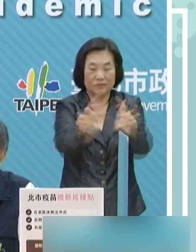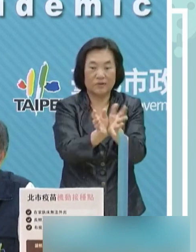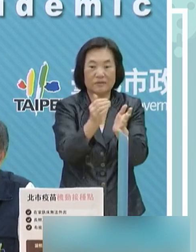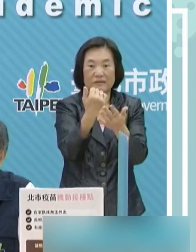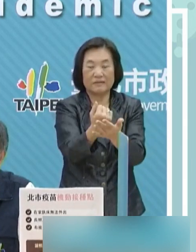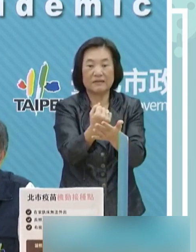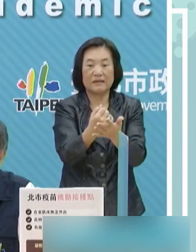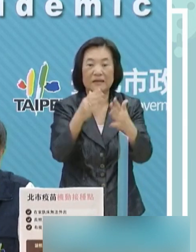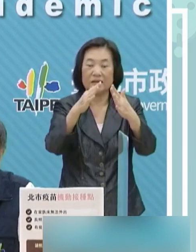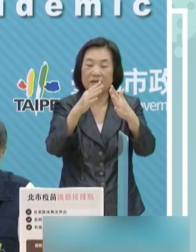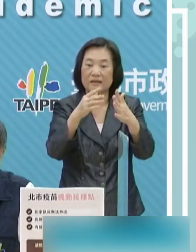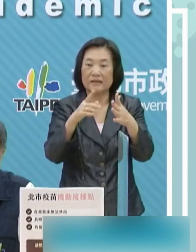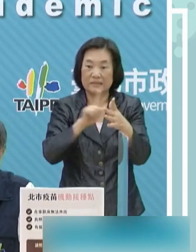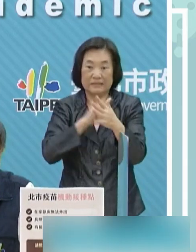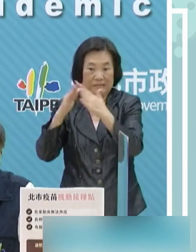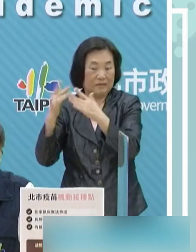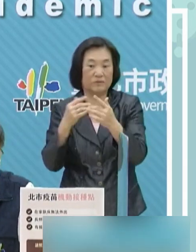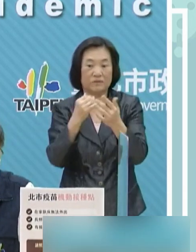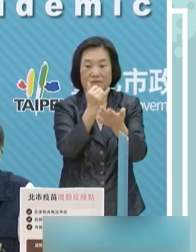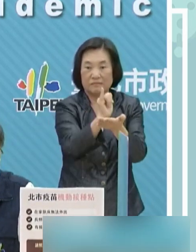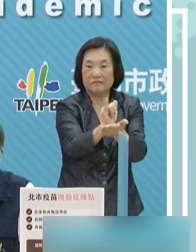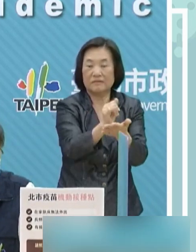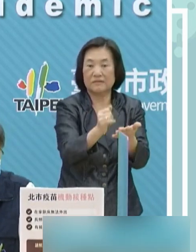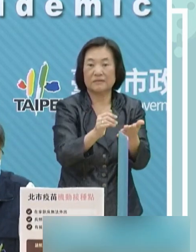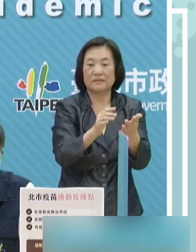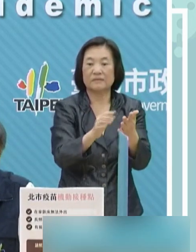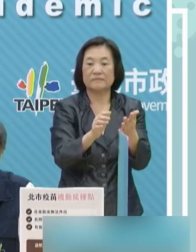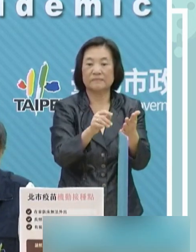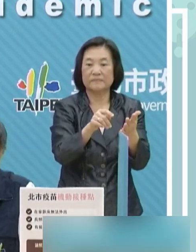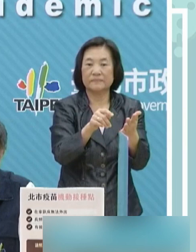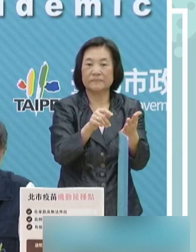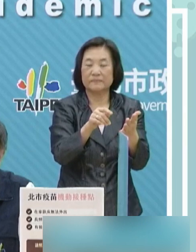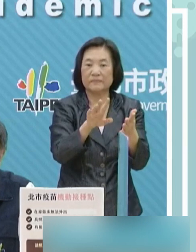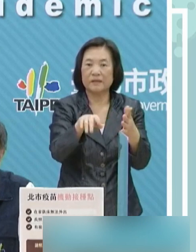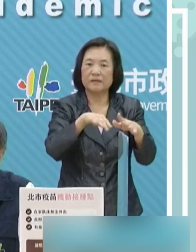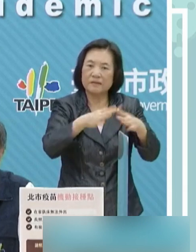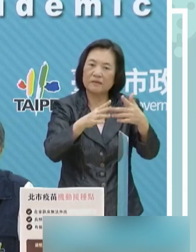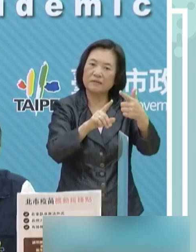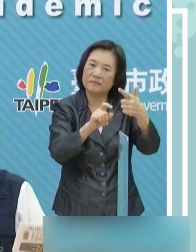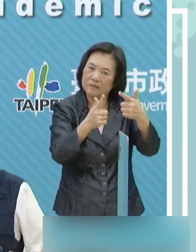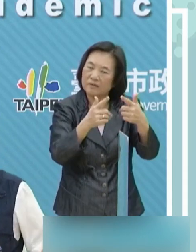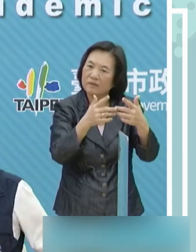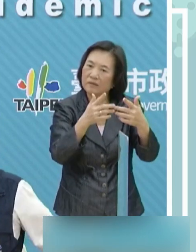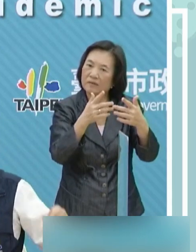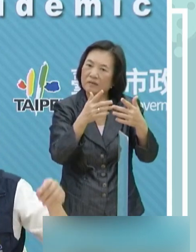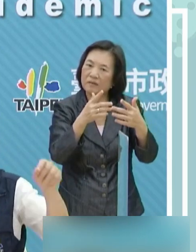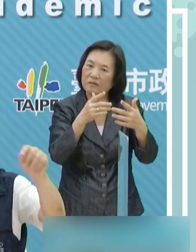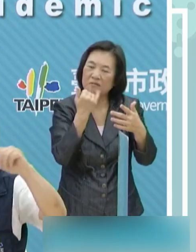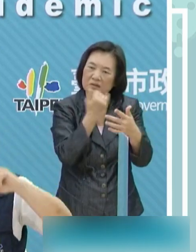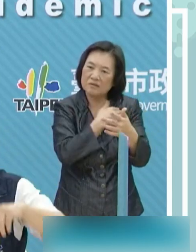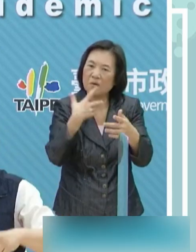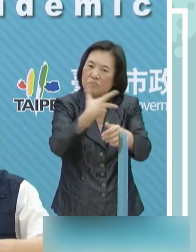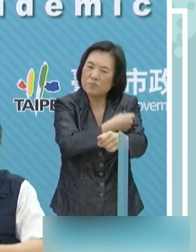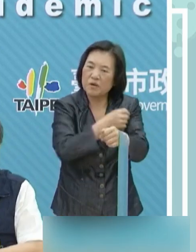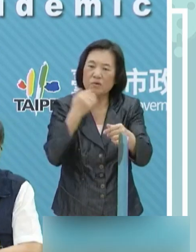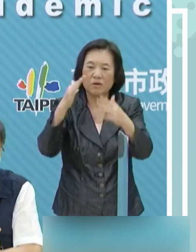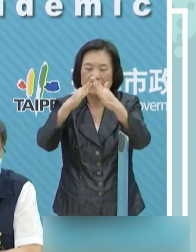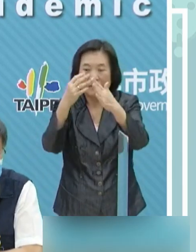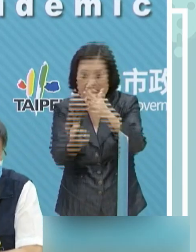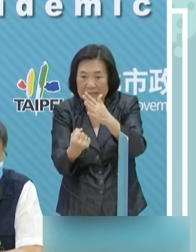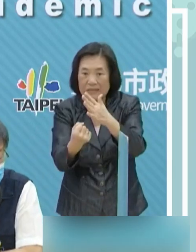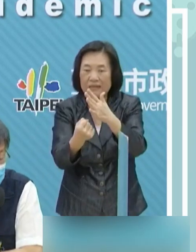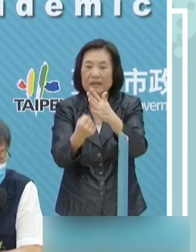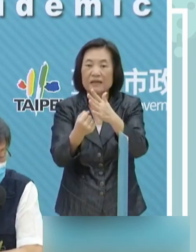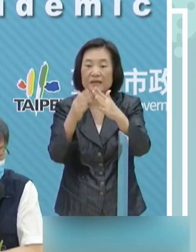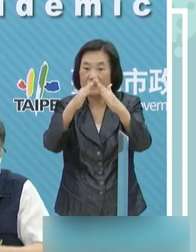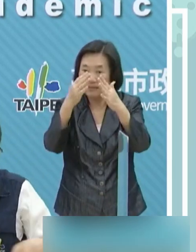涉及在台北市，原则上是17号的下午开始打哦。啊，我们看看这个容量有多少，如果都